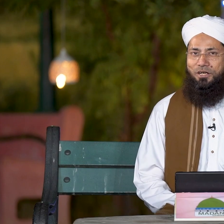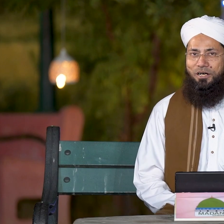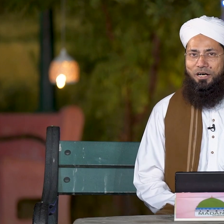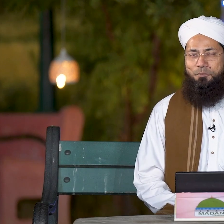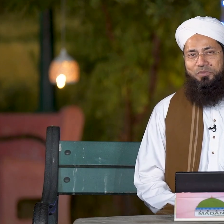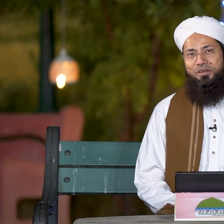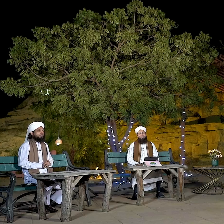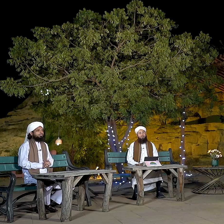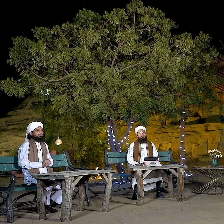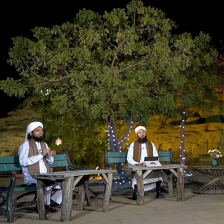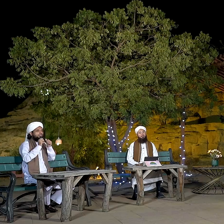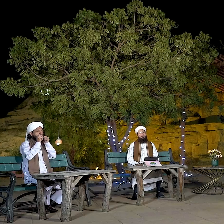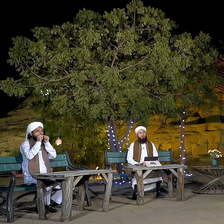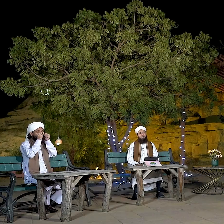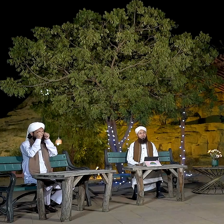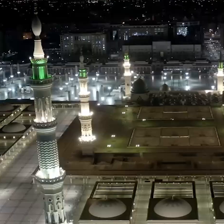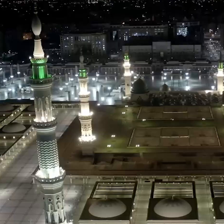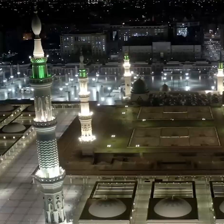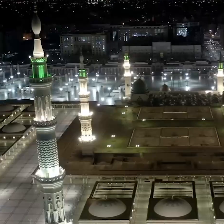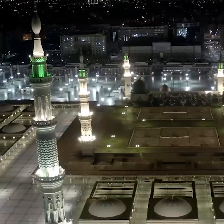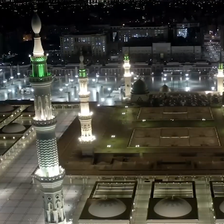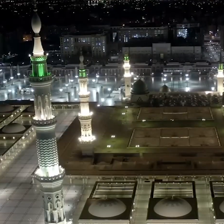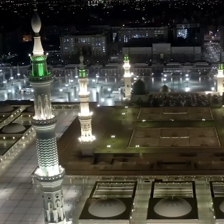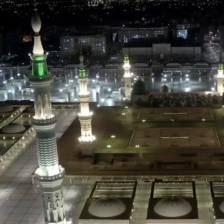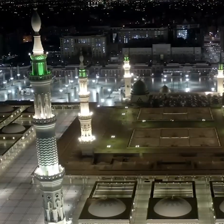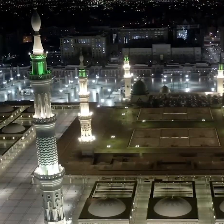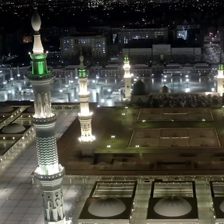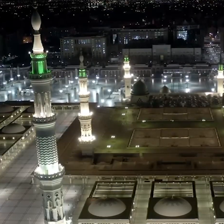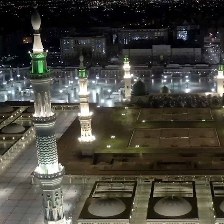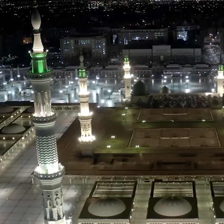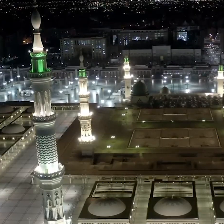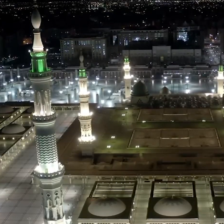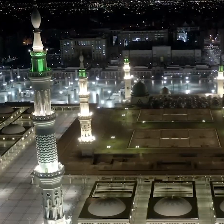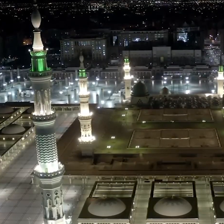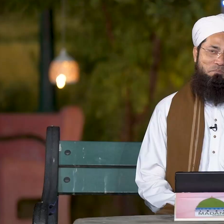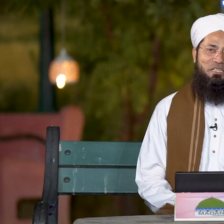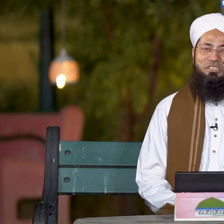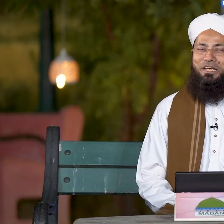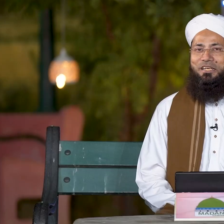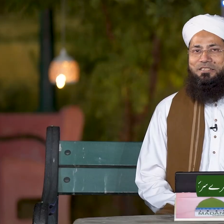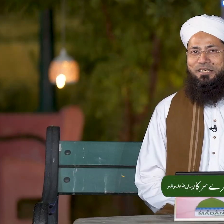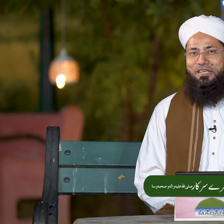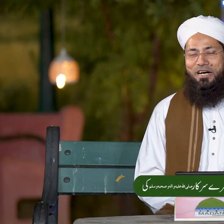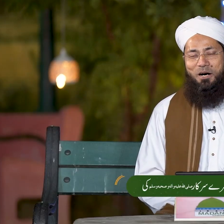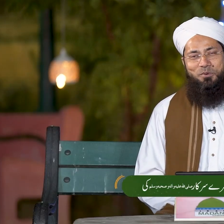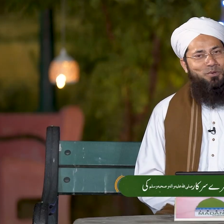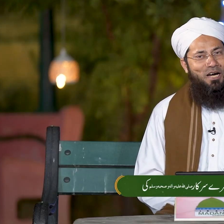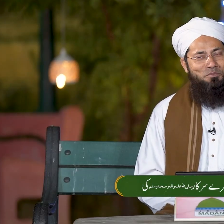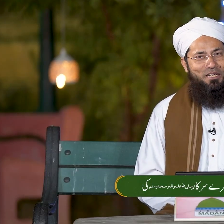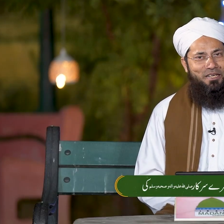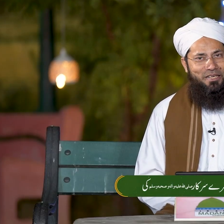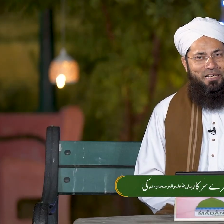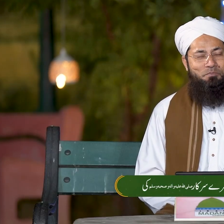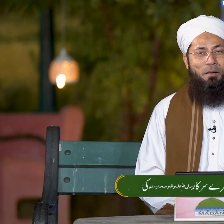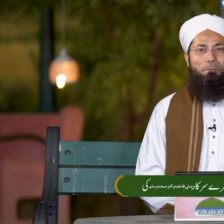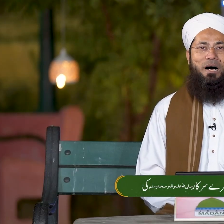نبی اللہ وعلی آلک واصحابک یا نور اللہ۔ مدنی چینل کے ناظرین، آپ پروگرام